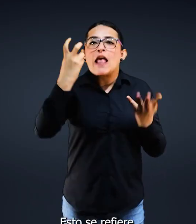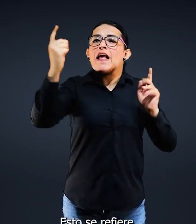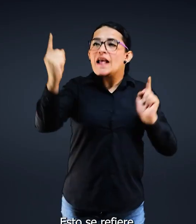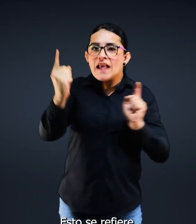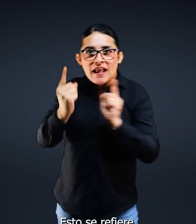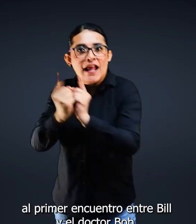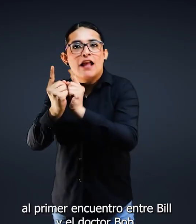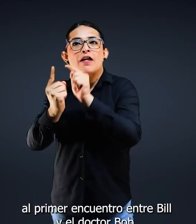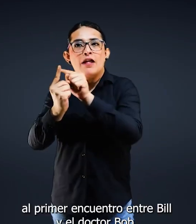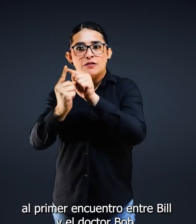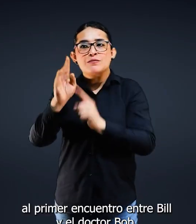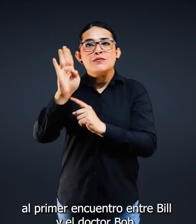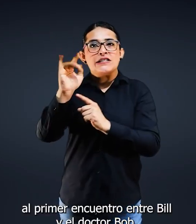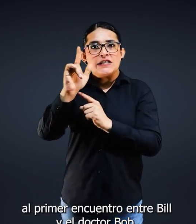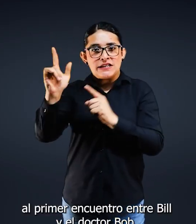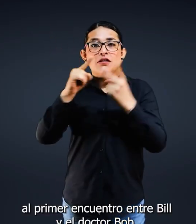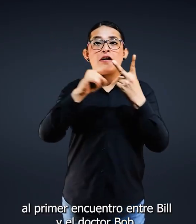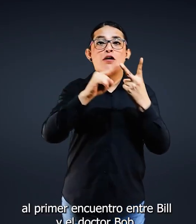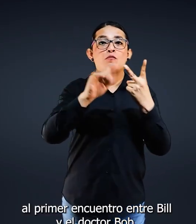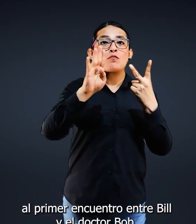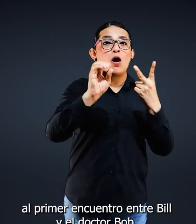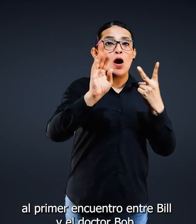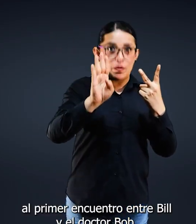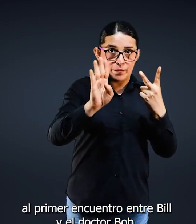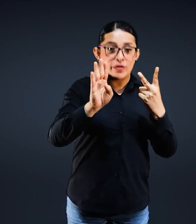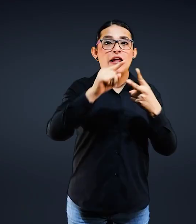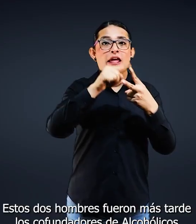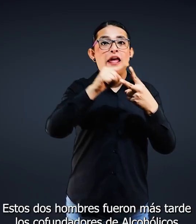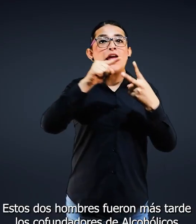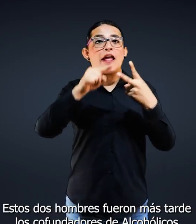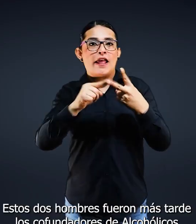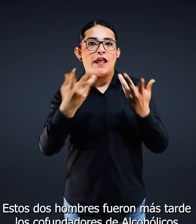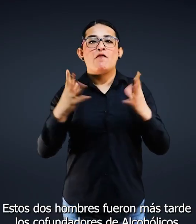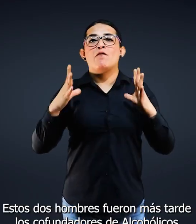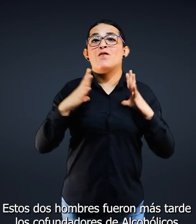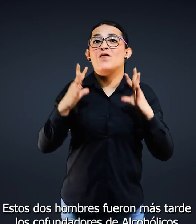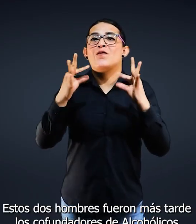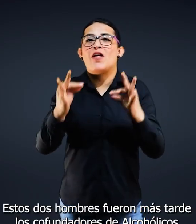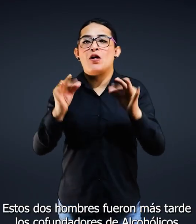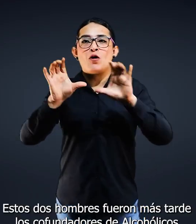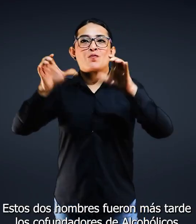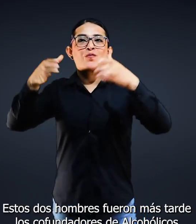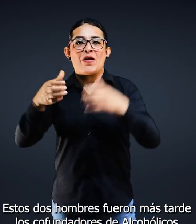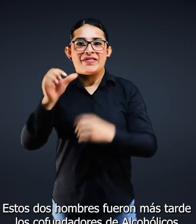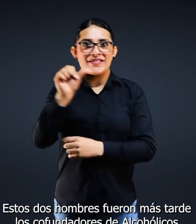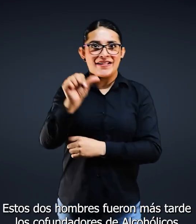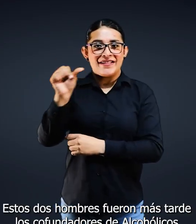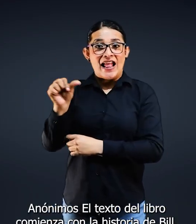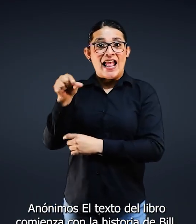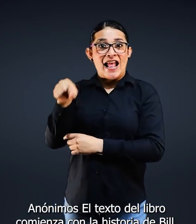Esto se refiere al primer encuentro entre Bill y el Dr. Bob. Estos dos hombres fueron más tarde los cofundadores de Alcohólicos